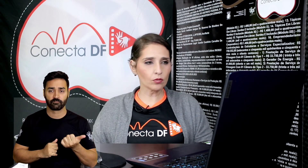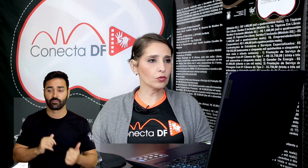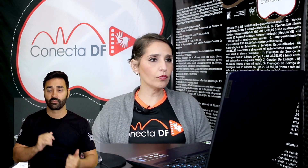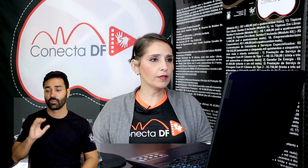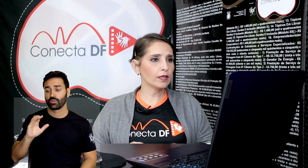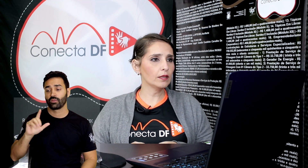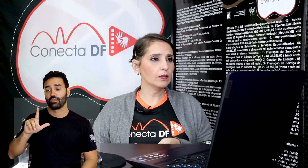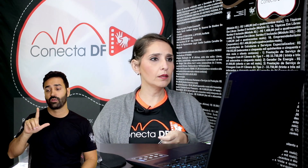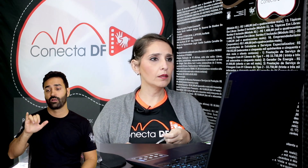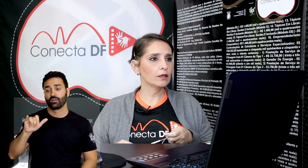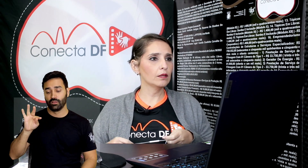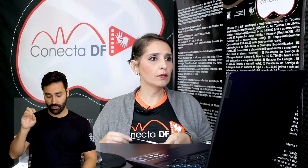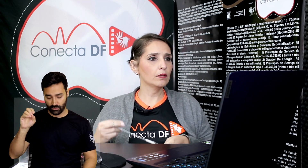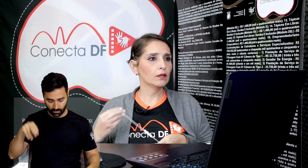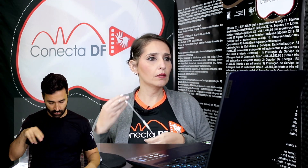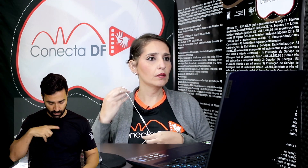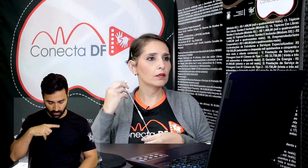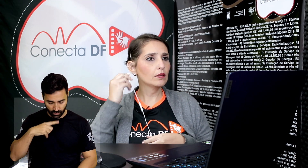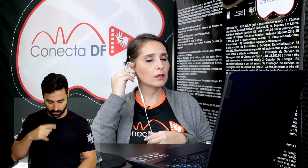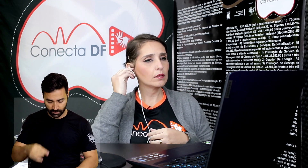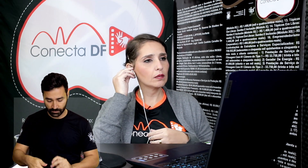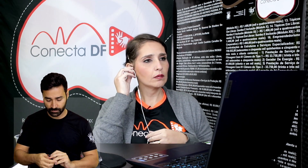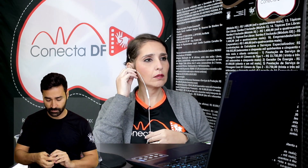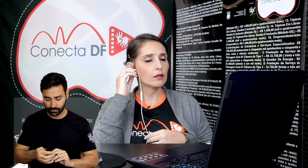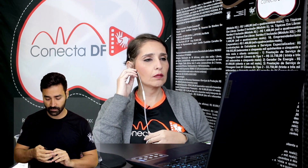Cleiton, tá com dúvida?